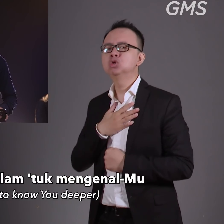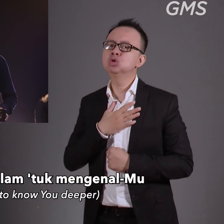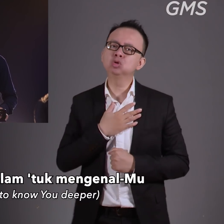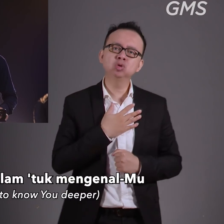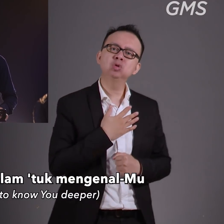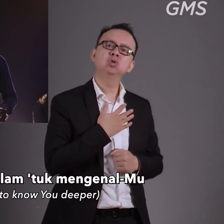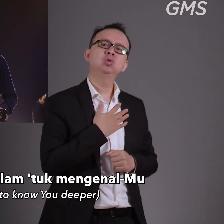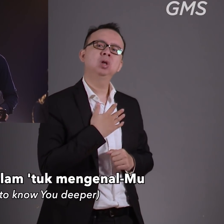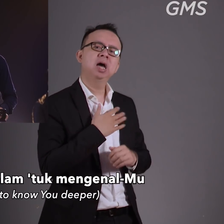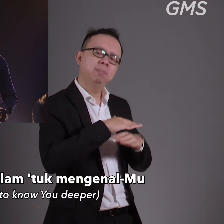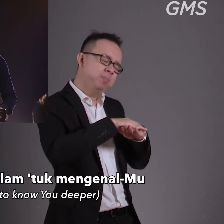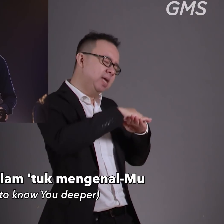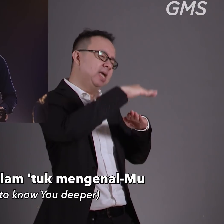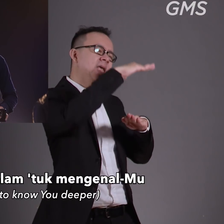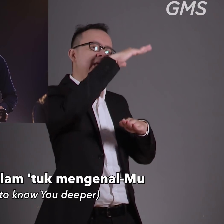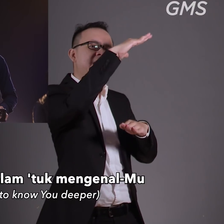ajarku